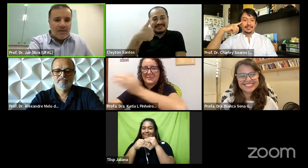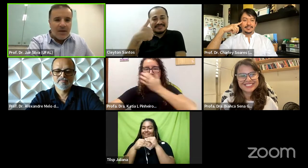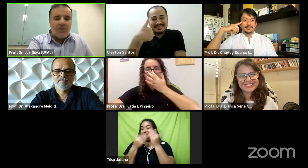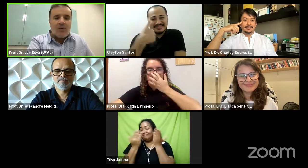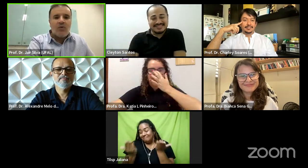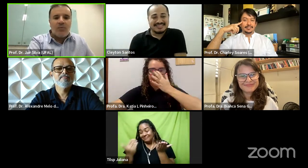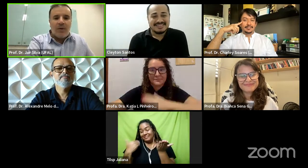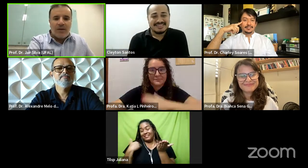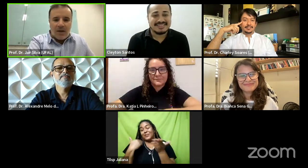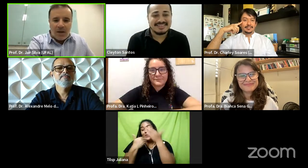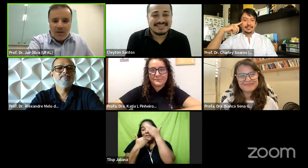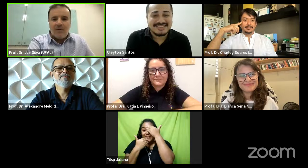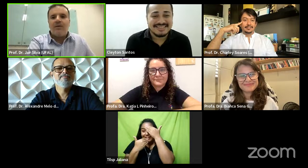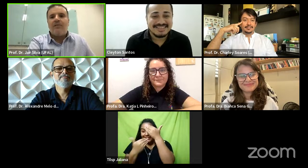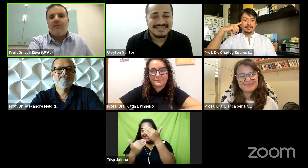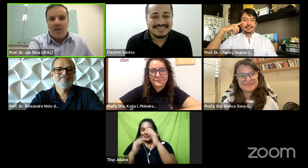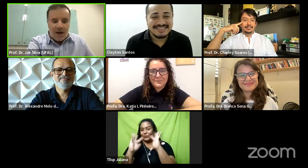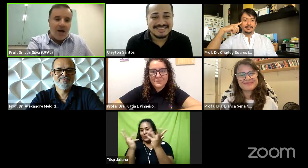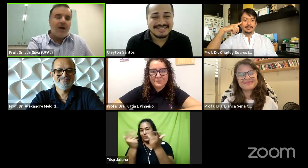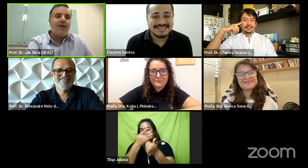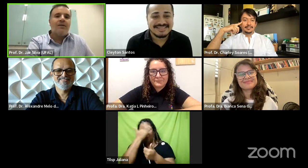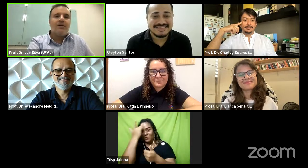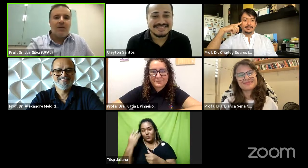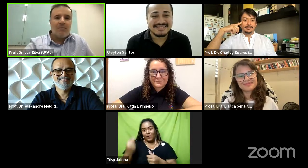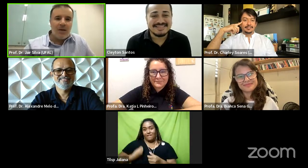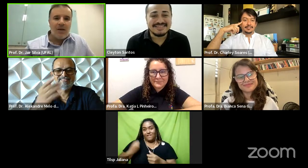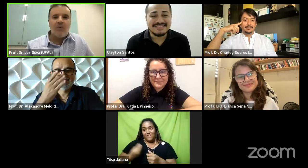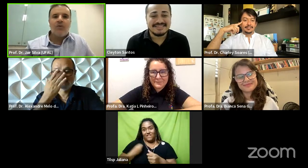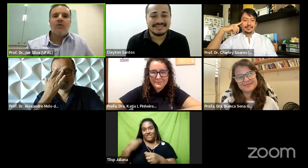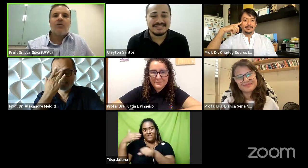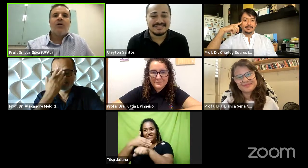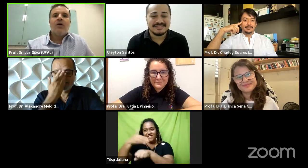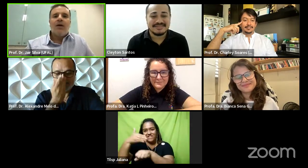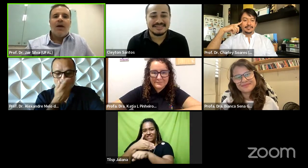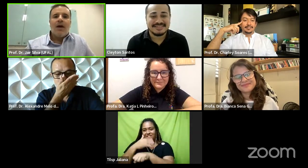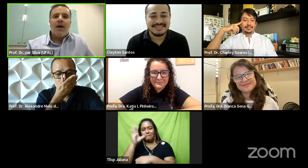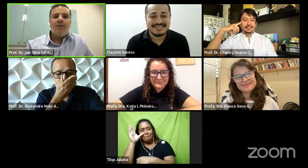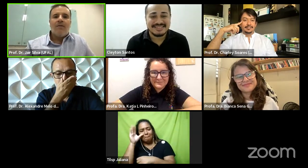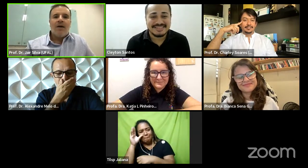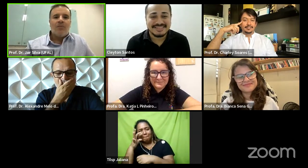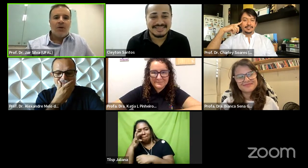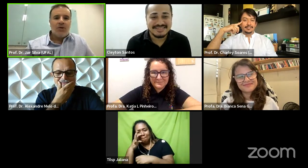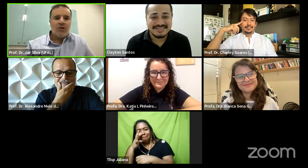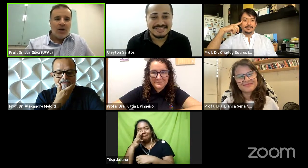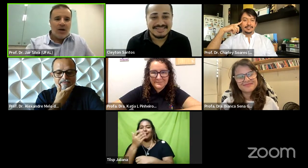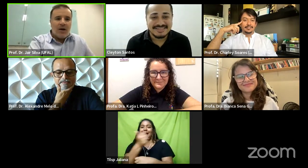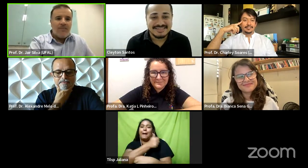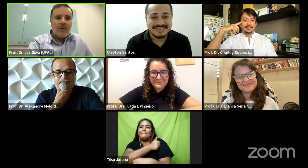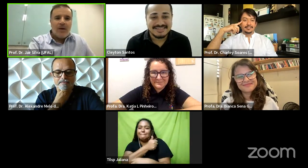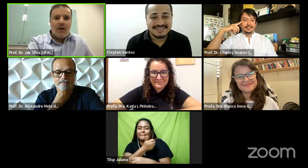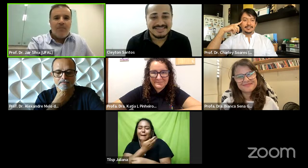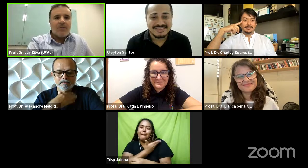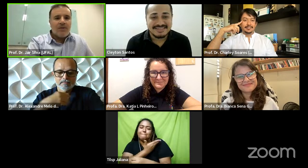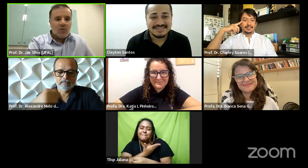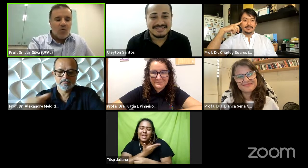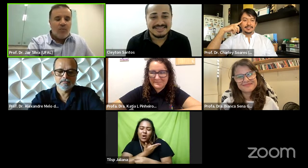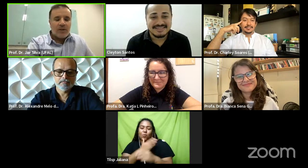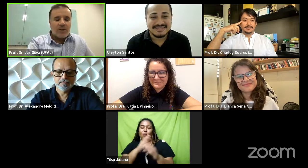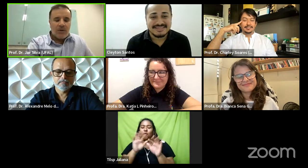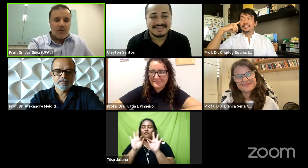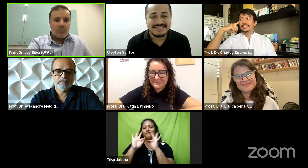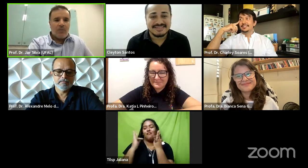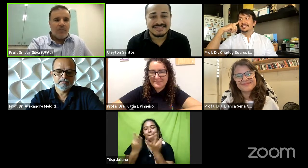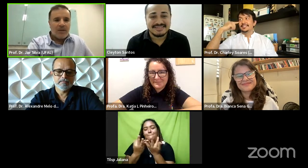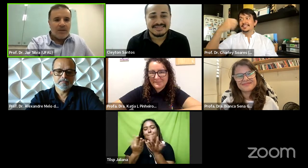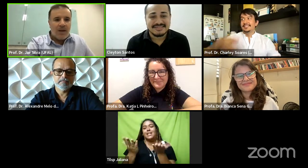de agradecer a todos os presentes, né, familiares, amigos, que vieram prestigiar. Peço